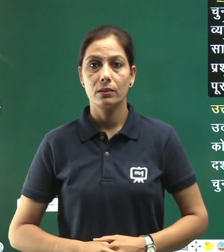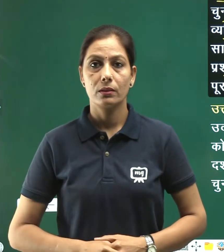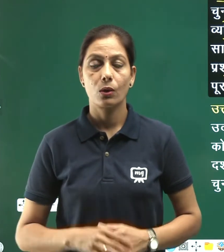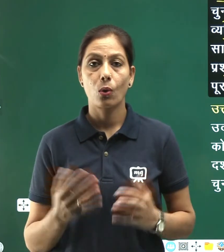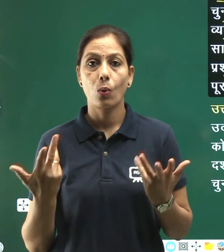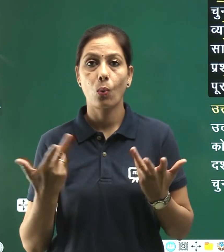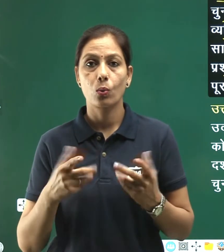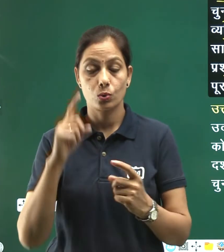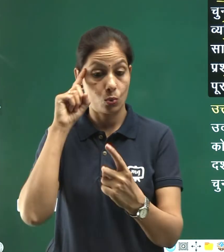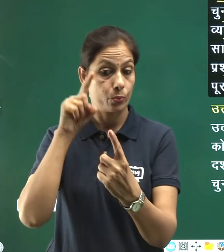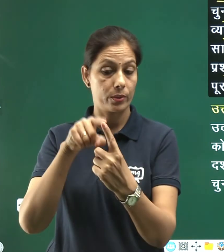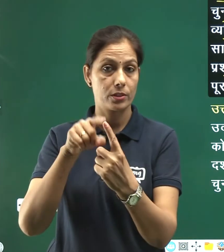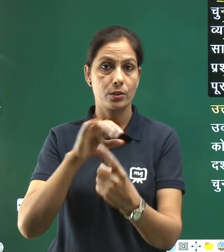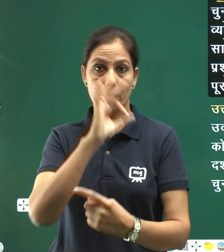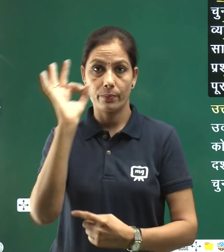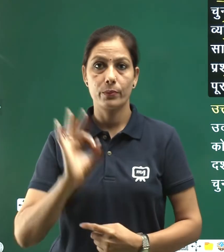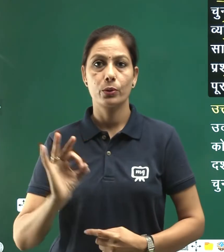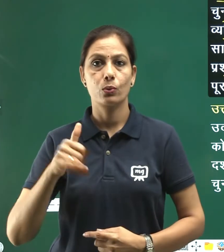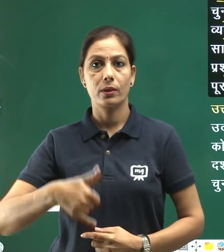कौन सा उद्देश्य पूरा होता है?